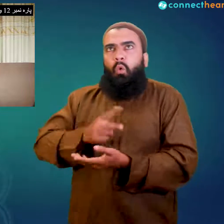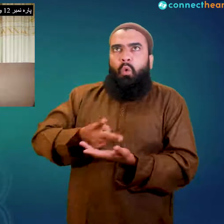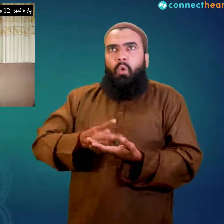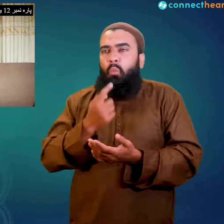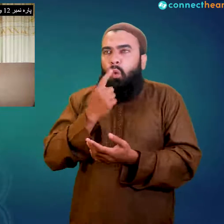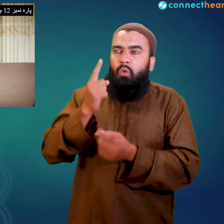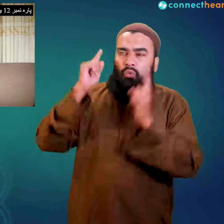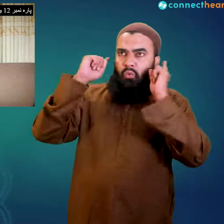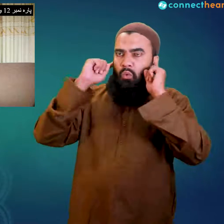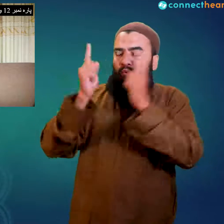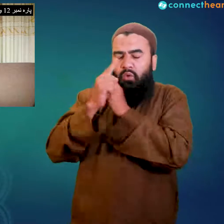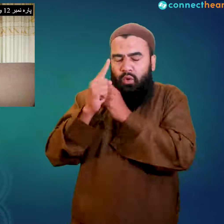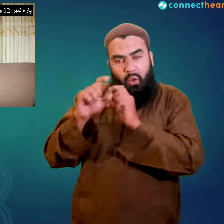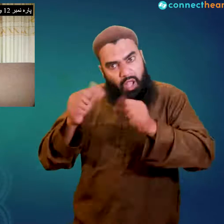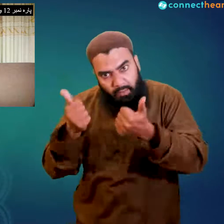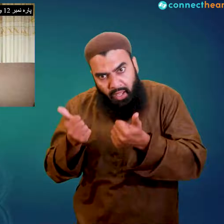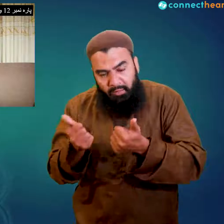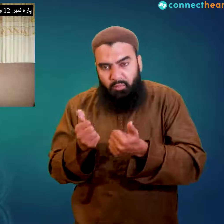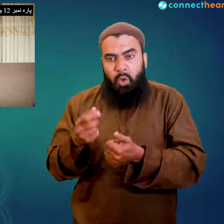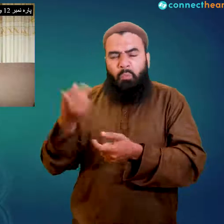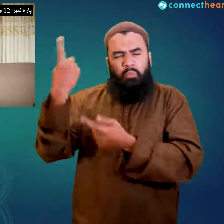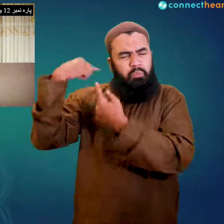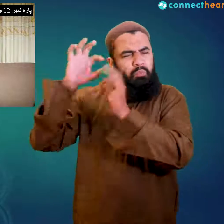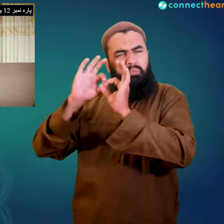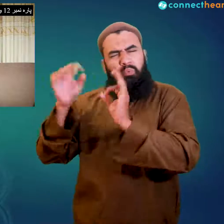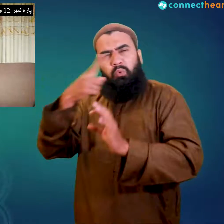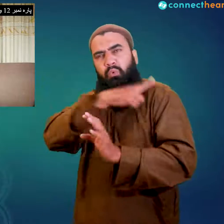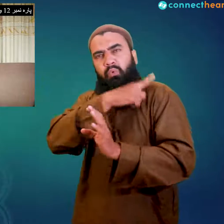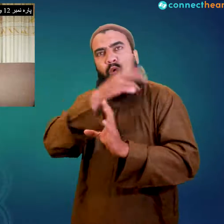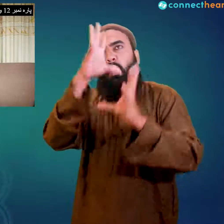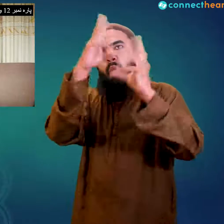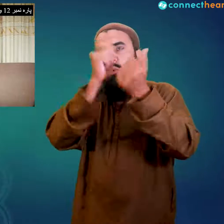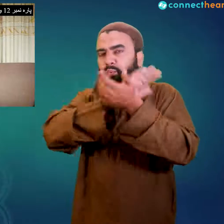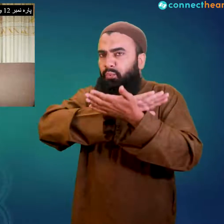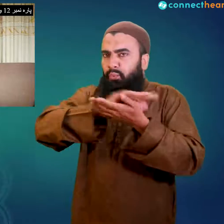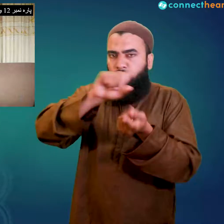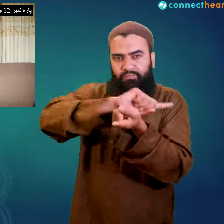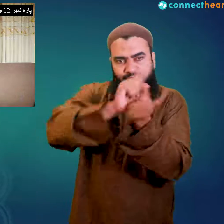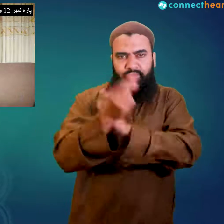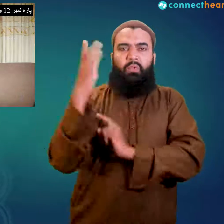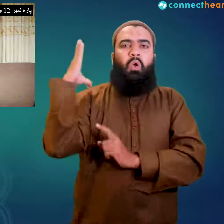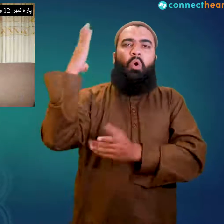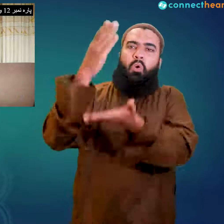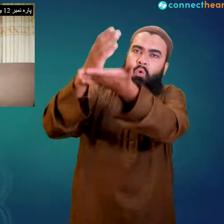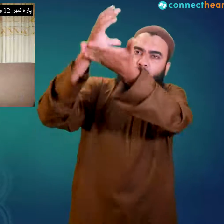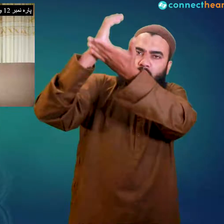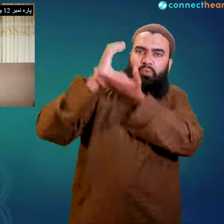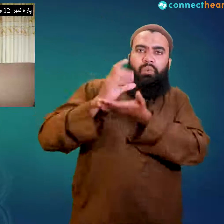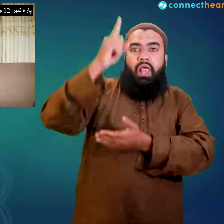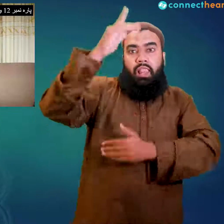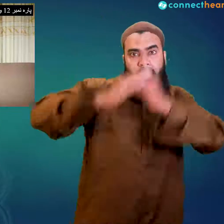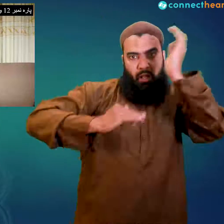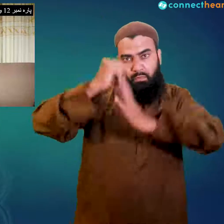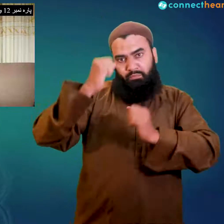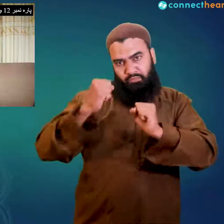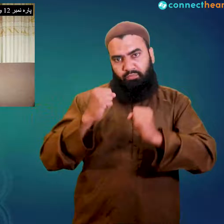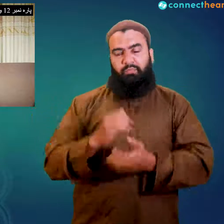اس حق اور سچ دعوت کے جواب میں قوم نے اکثر اور ہمیشہ